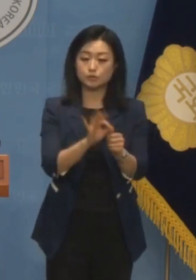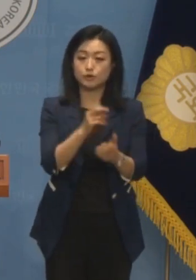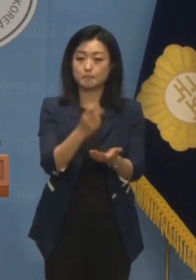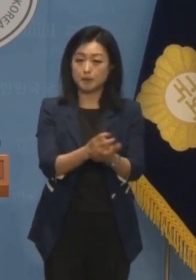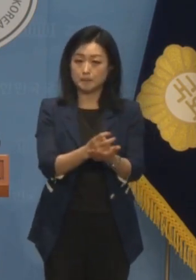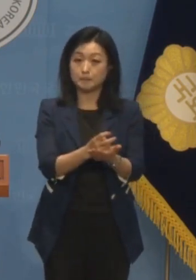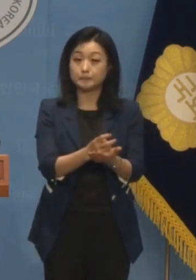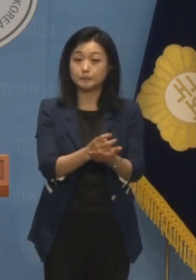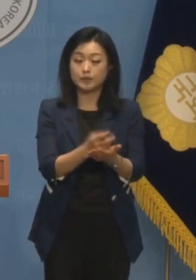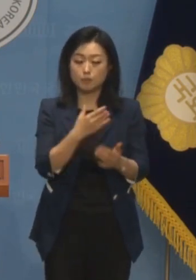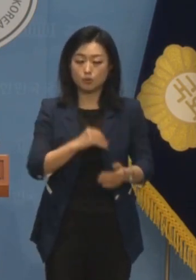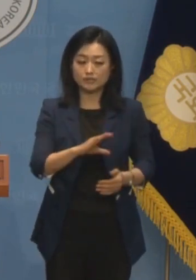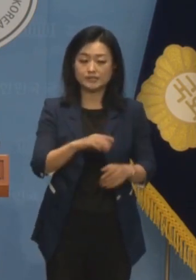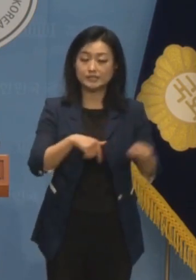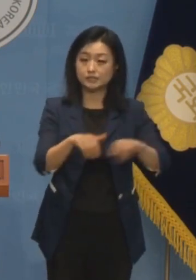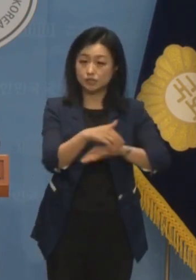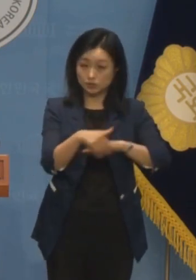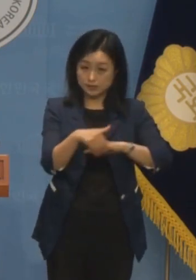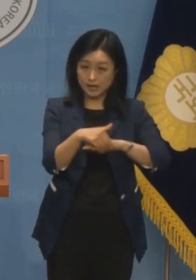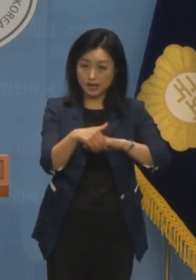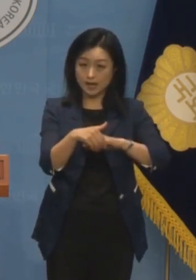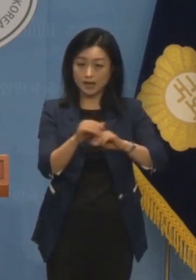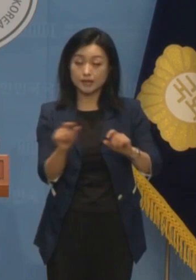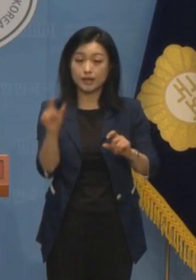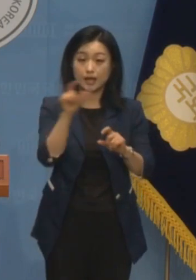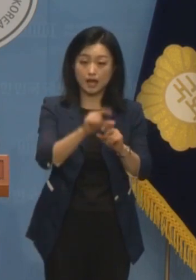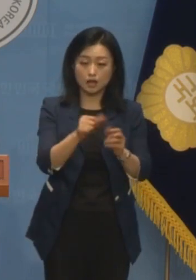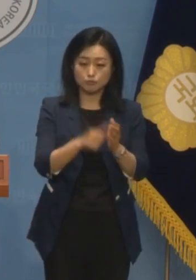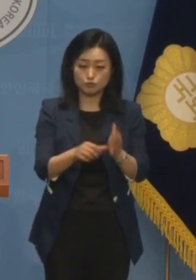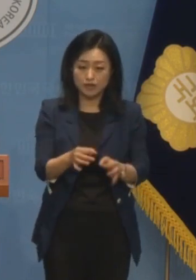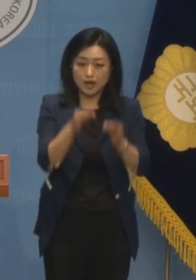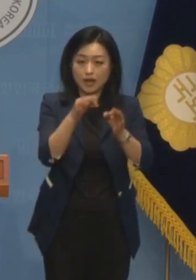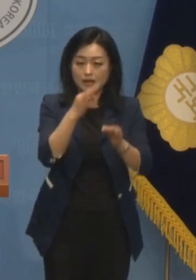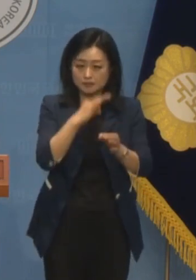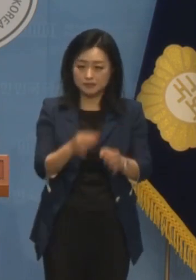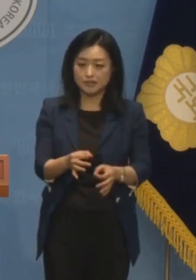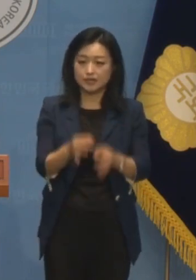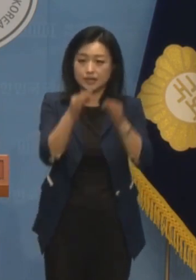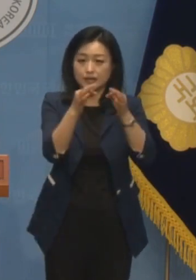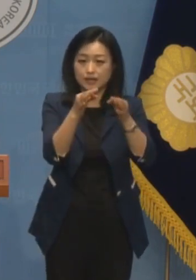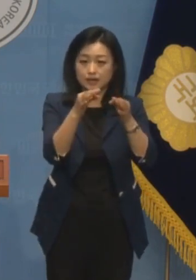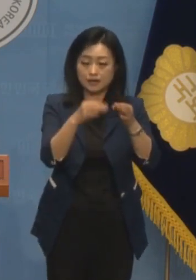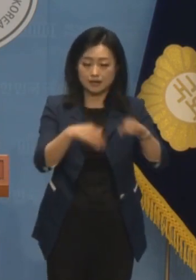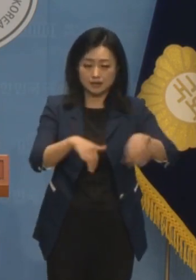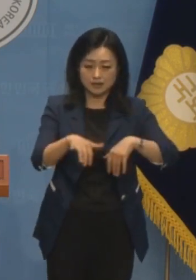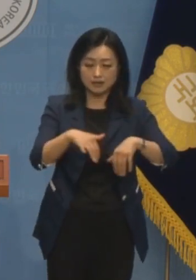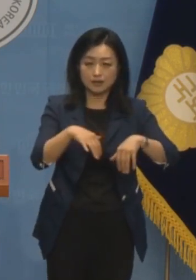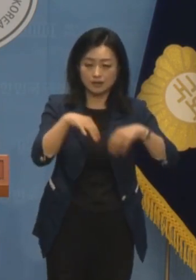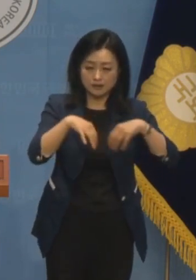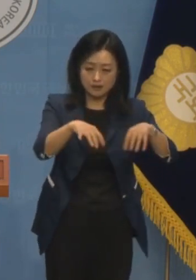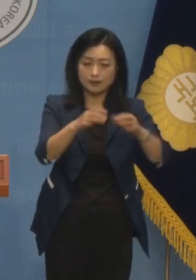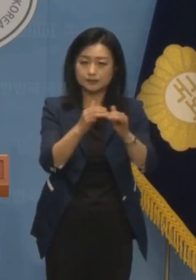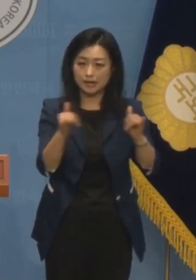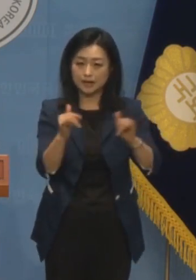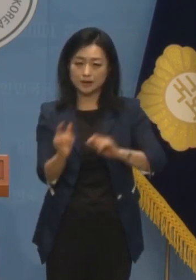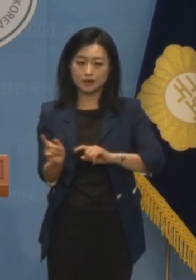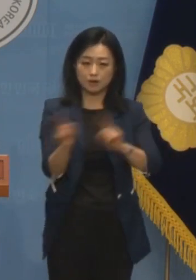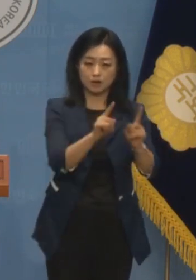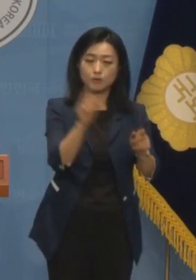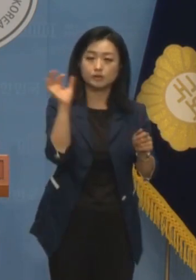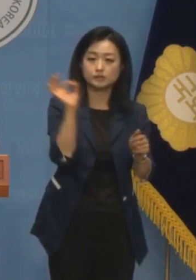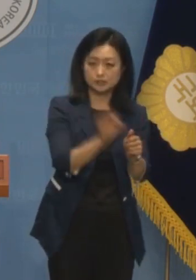민생회복지원금법은 단순한 복지정책이 아니라 고물가, 고금리로 불황에 빠진 골목 상권에 활력을 불어넣기